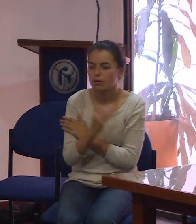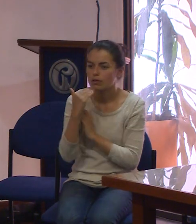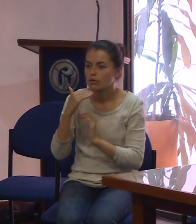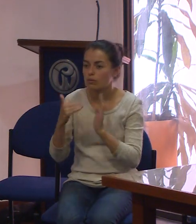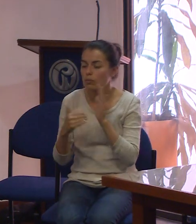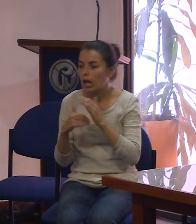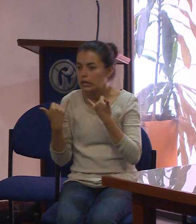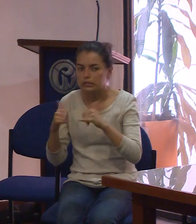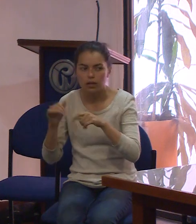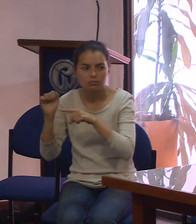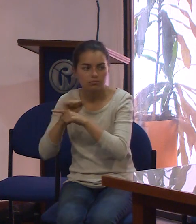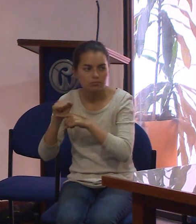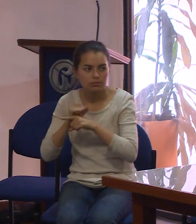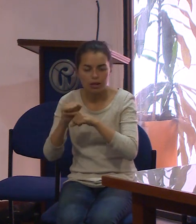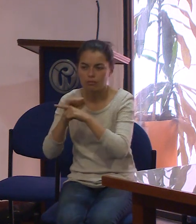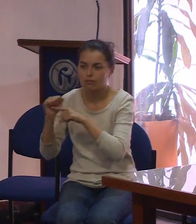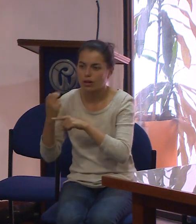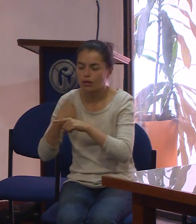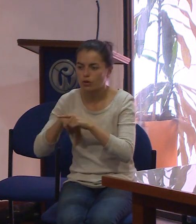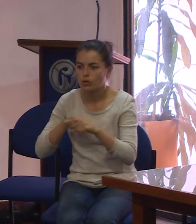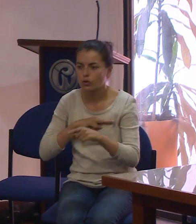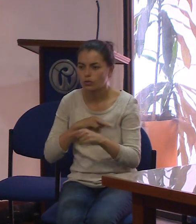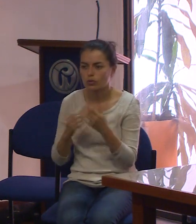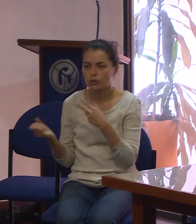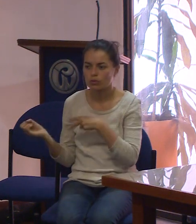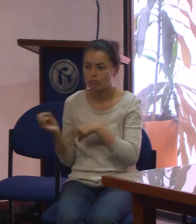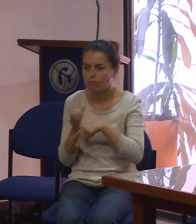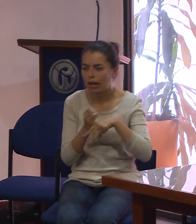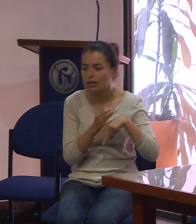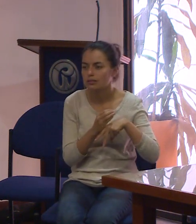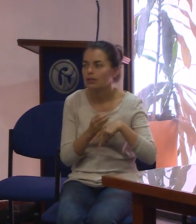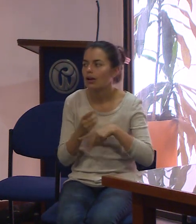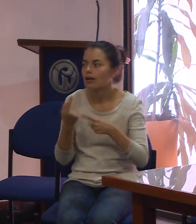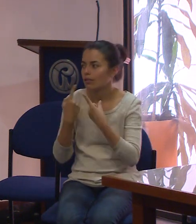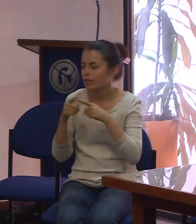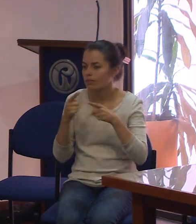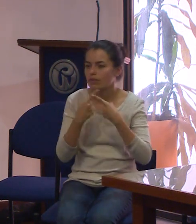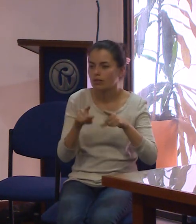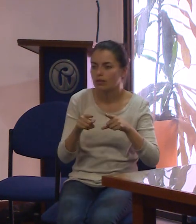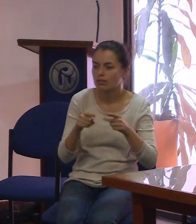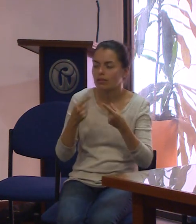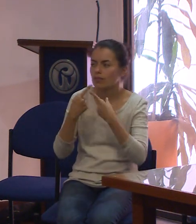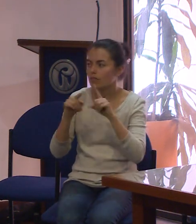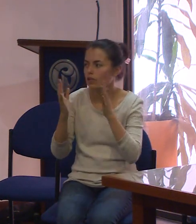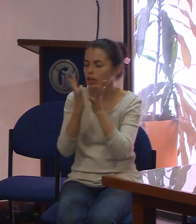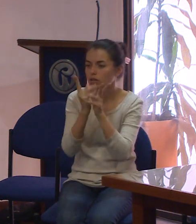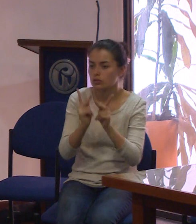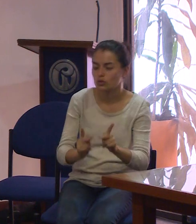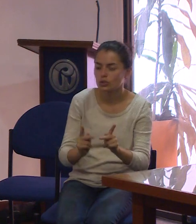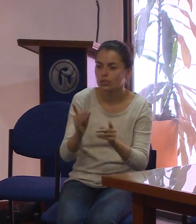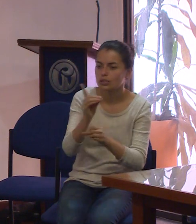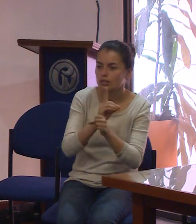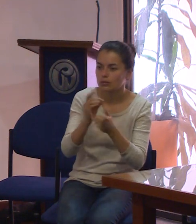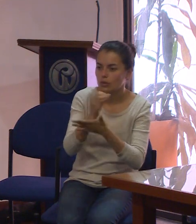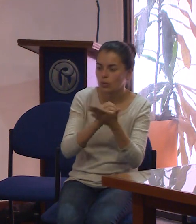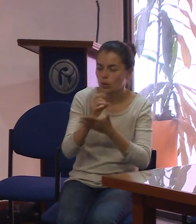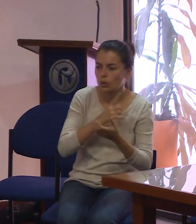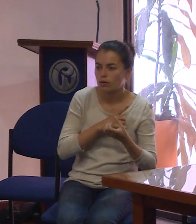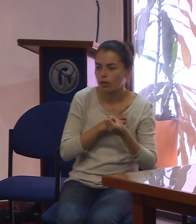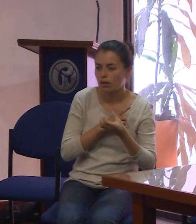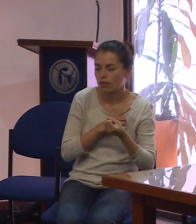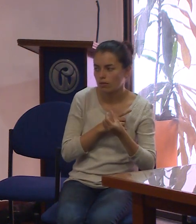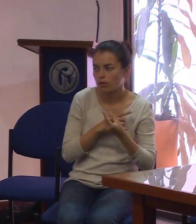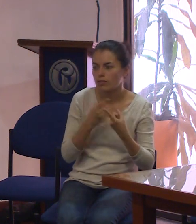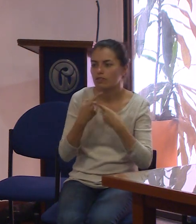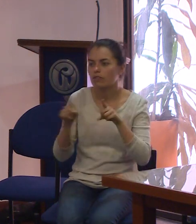en el ejercicio, ya tal como maestro se da cuenta de esa diferenciación que hay de un estudiante al Departamento de Biología de la Universidad